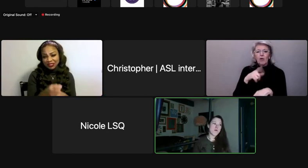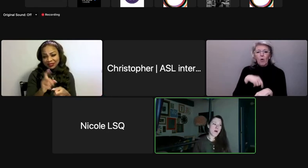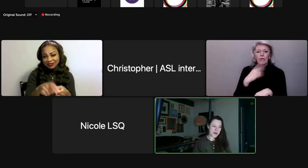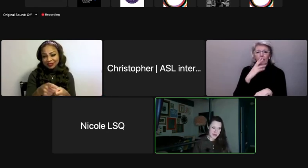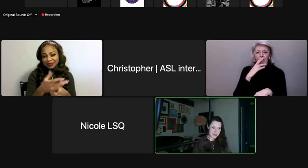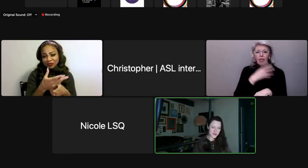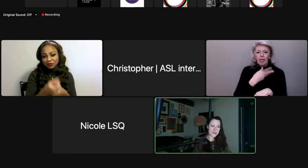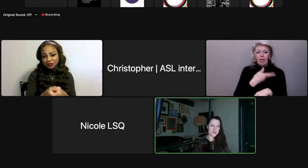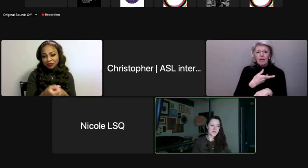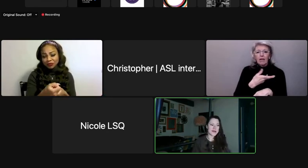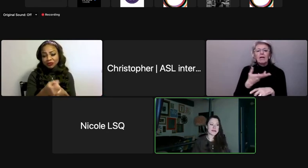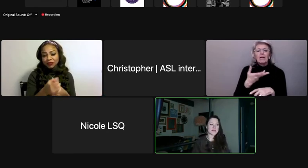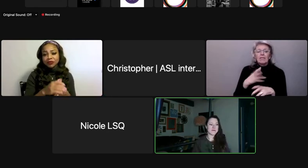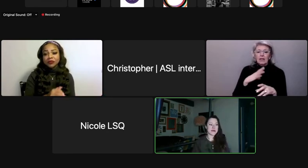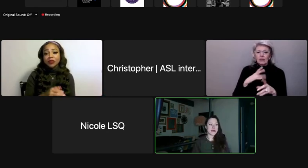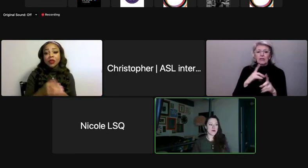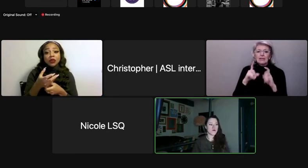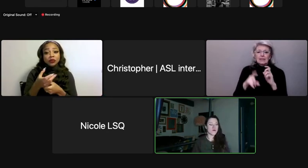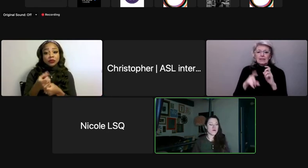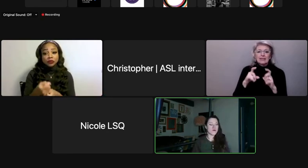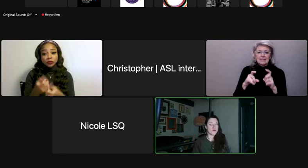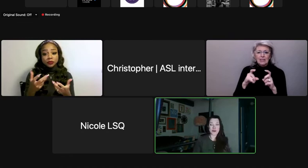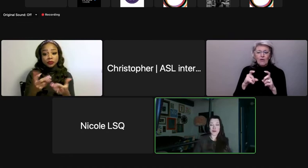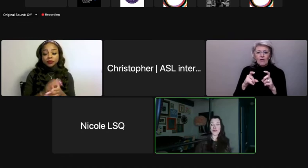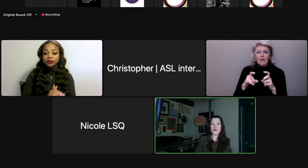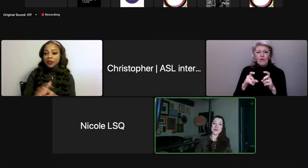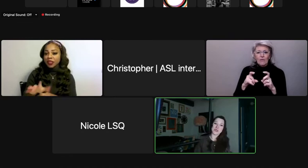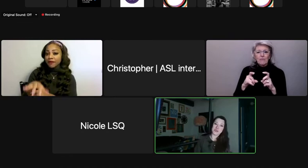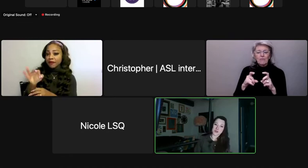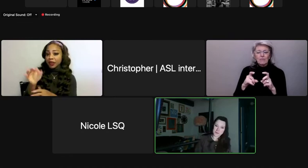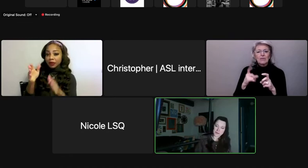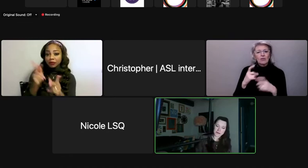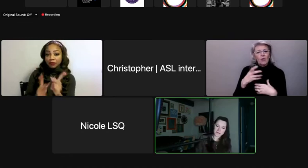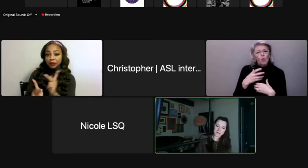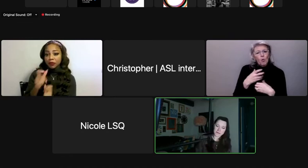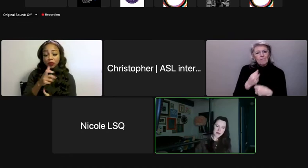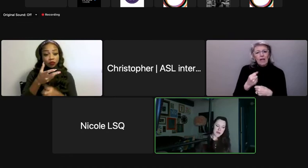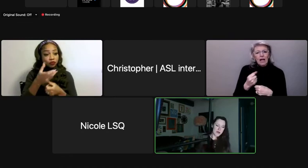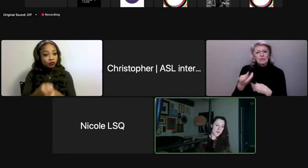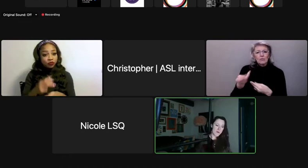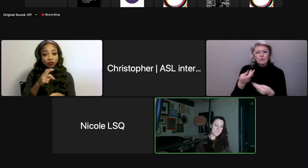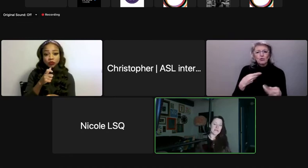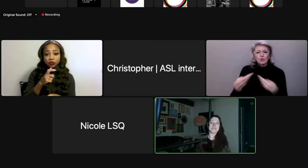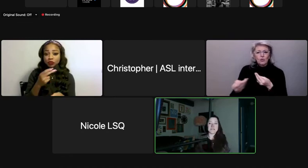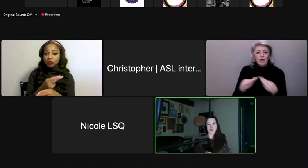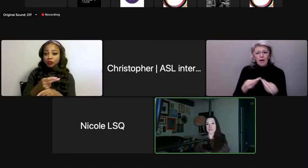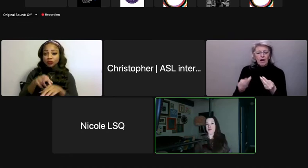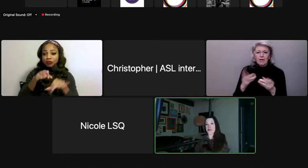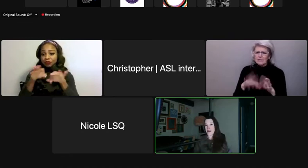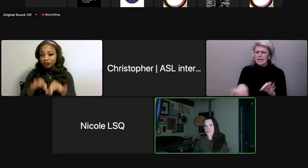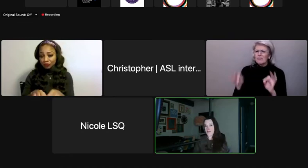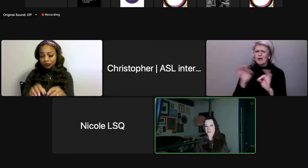et donc il des questions de confiance mutuelle ça devient important